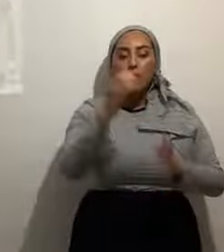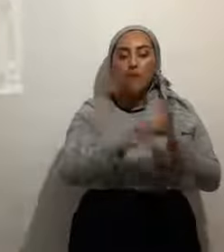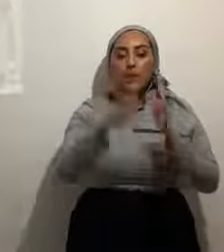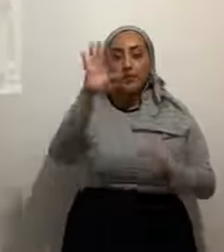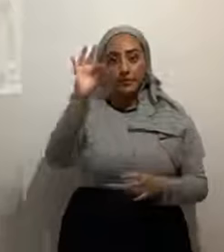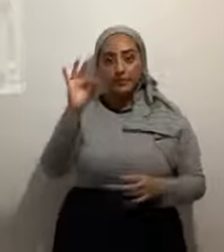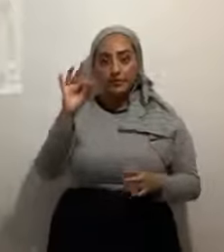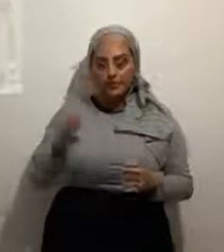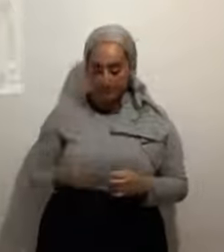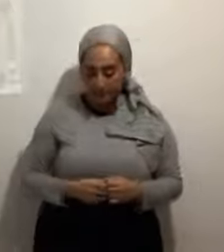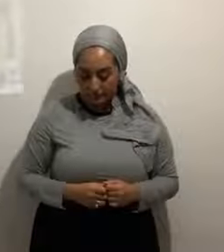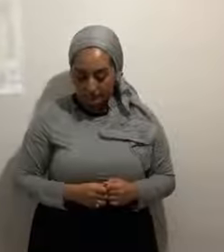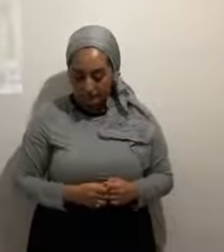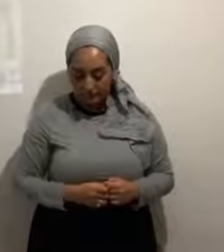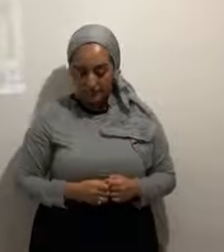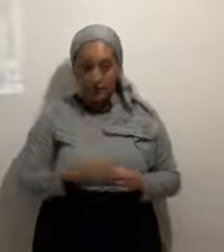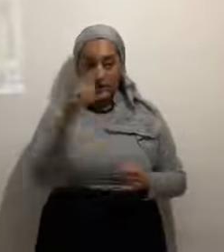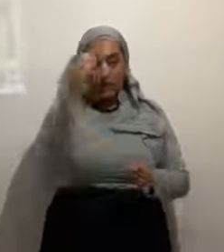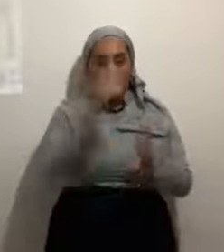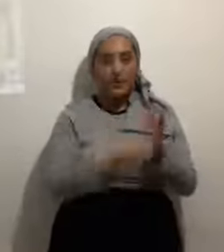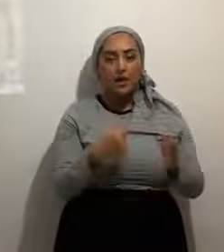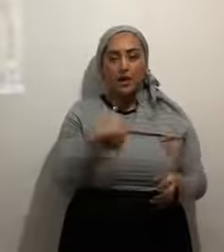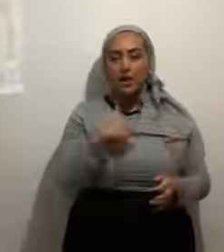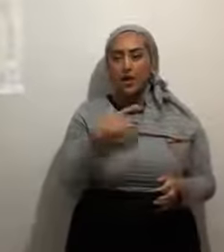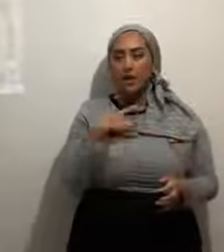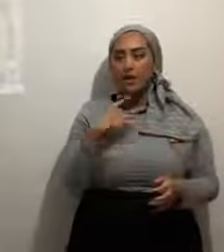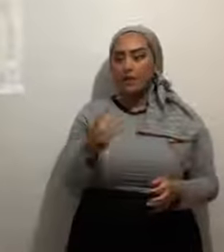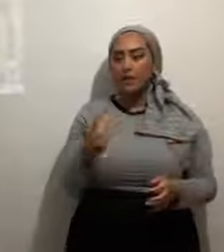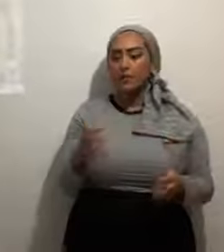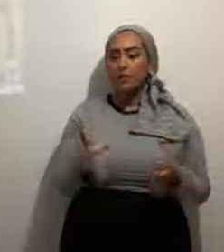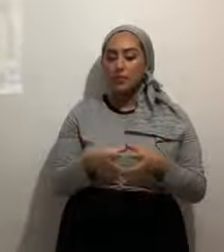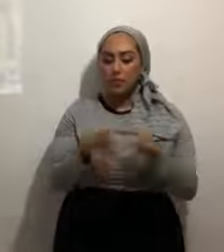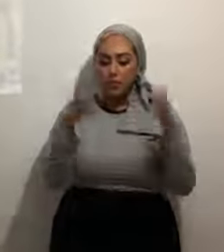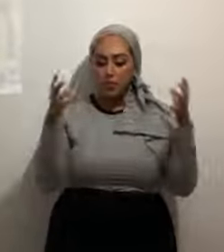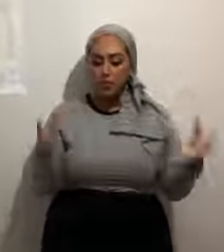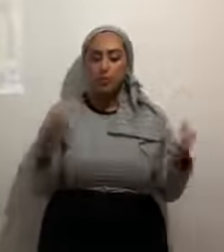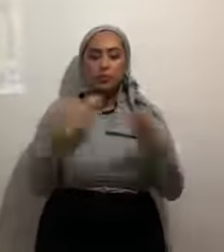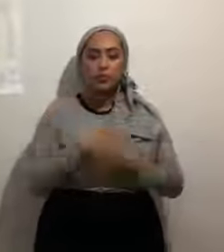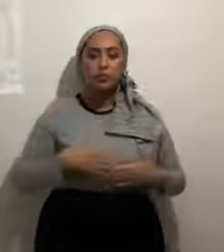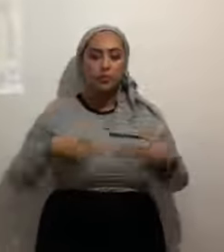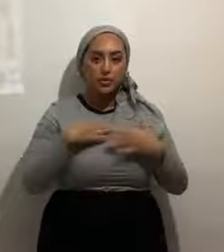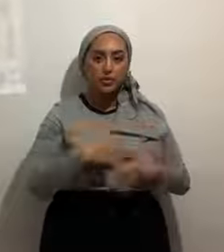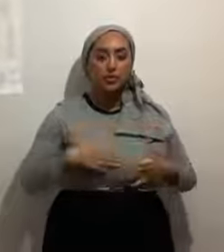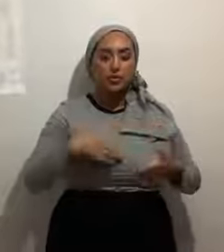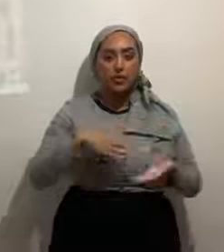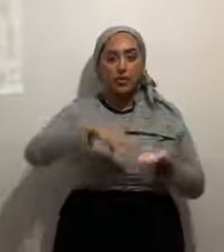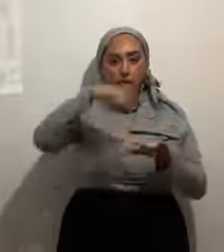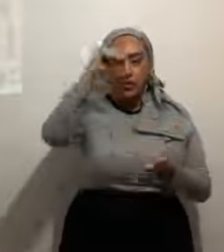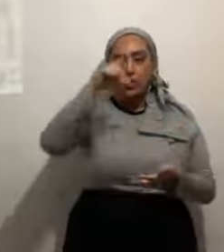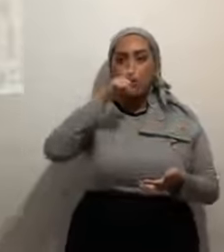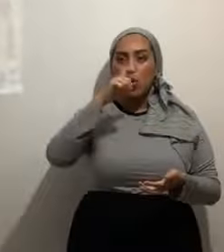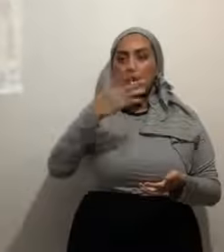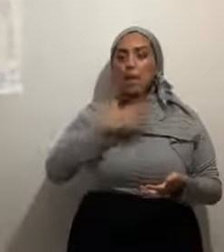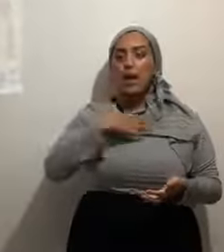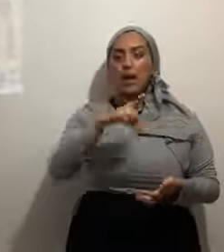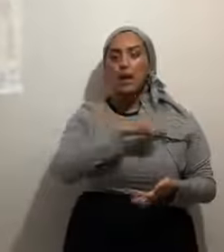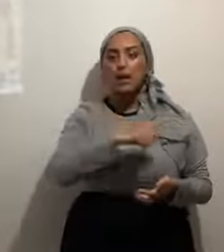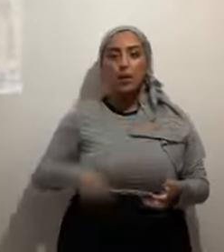Este capítulo, a mí me gozo de saber quién es mi Señor, mi Adón, mi